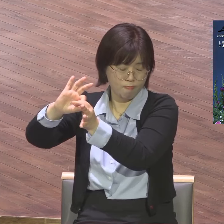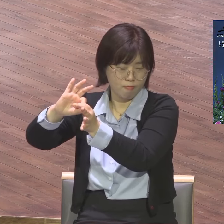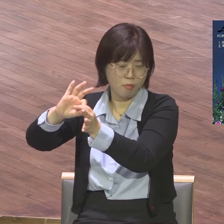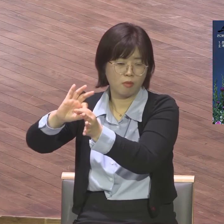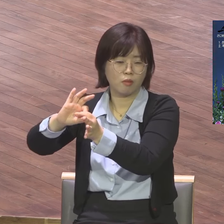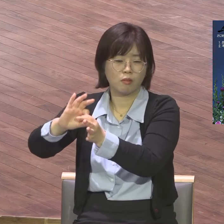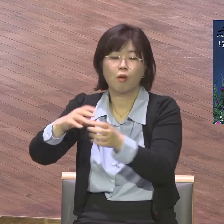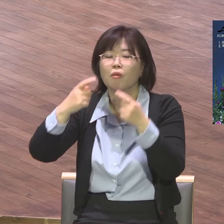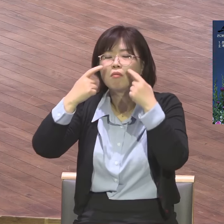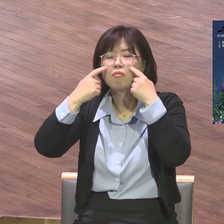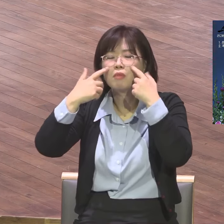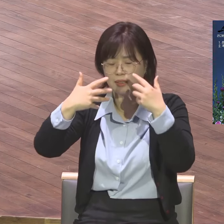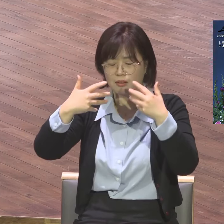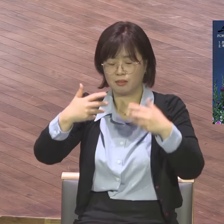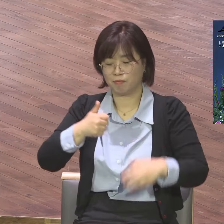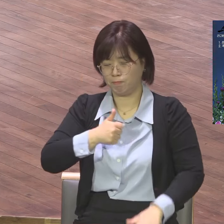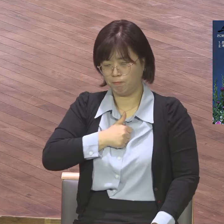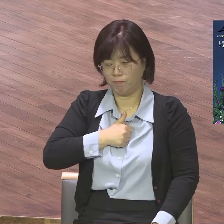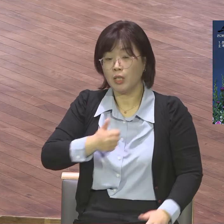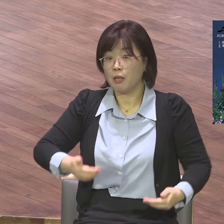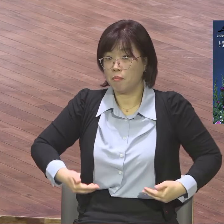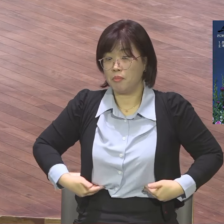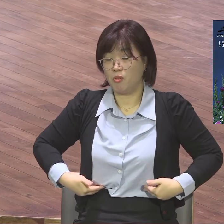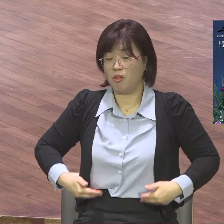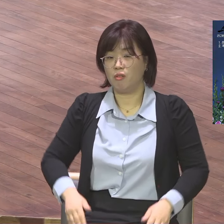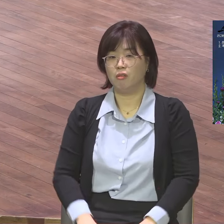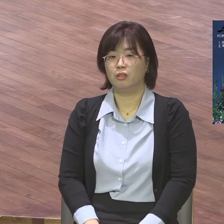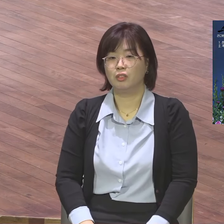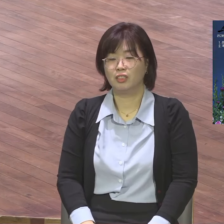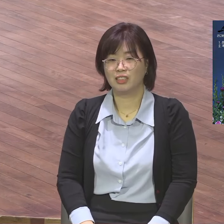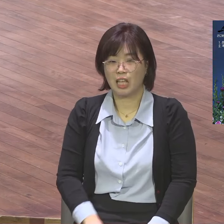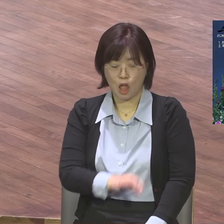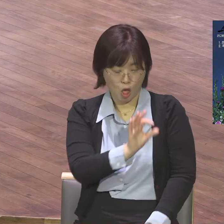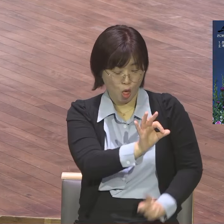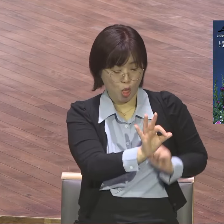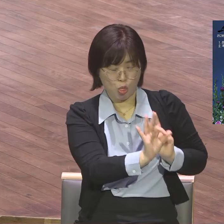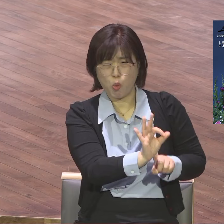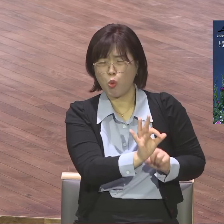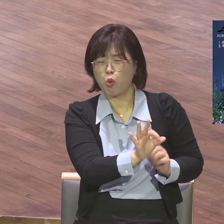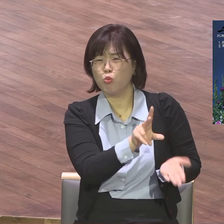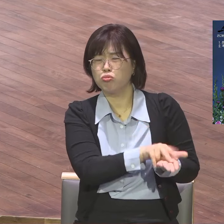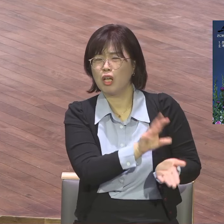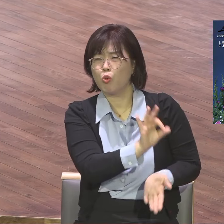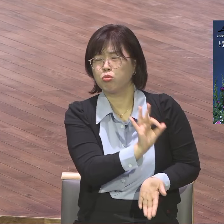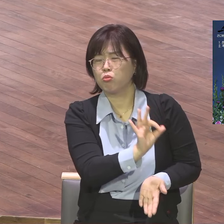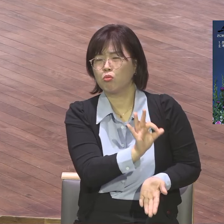돈 몇 푼 때문에, 자존심 그 하나 때문에 다 무너져버려 그냥.